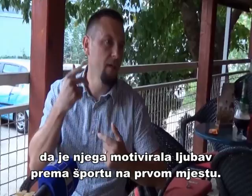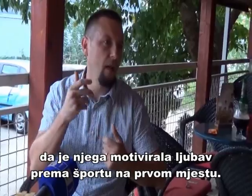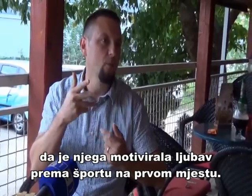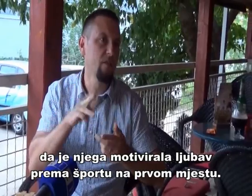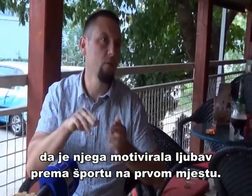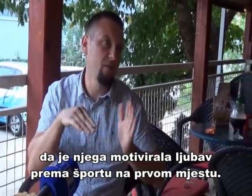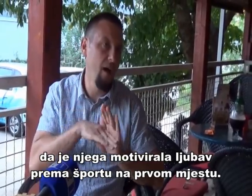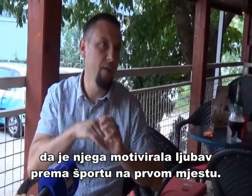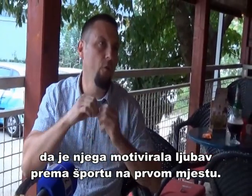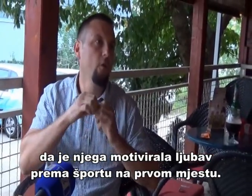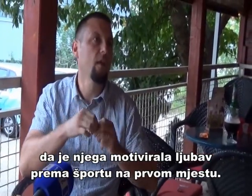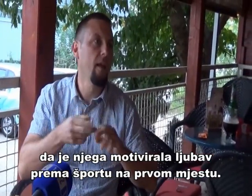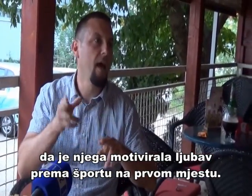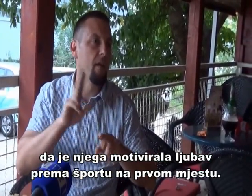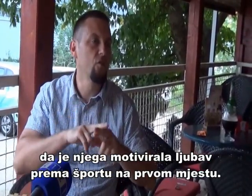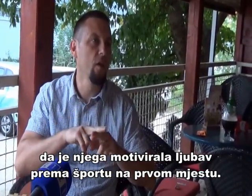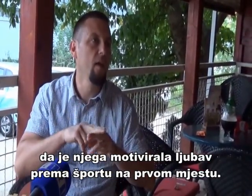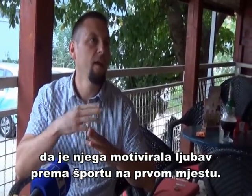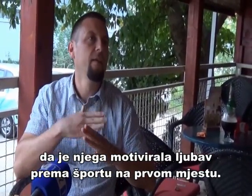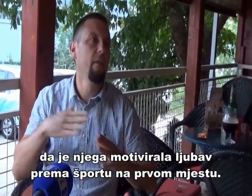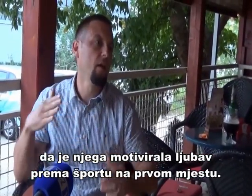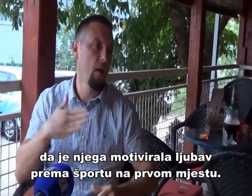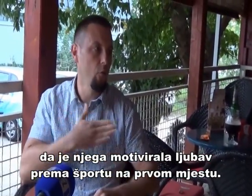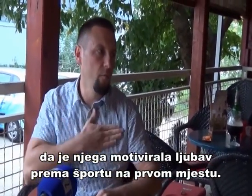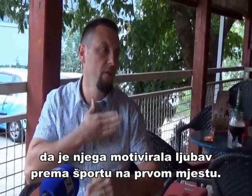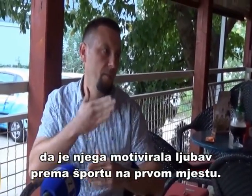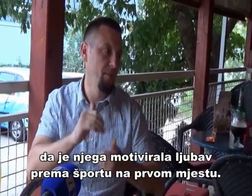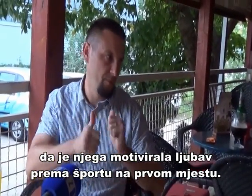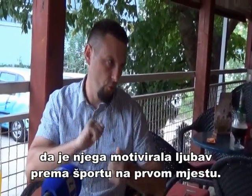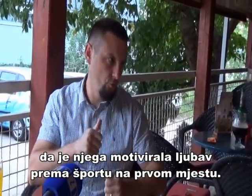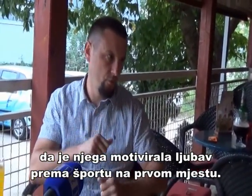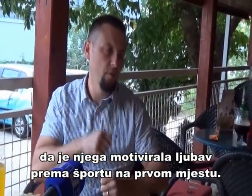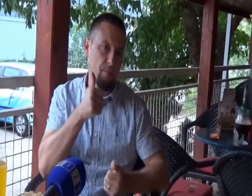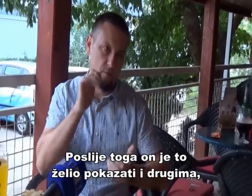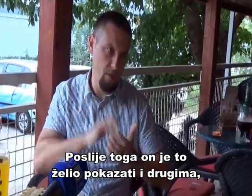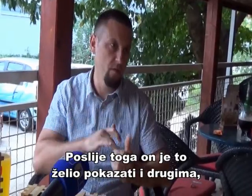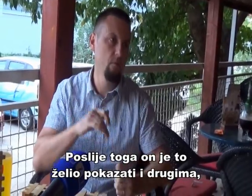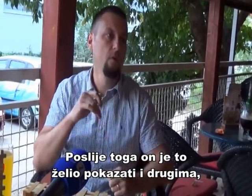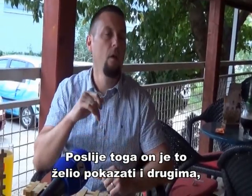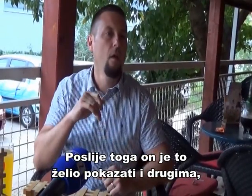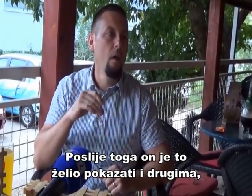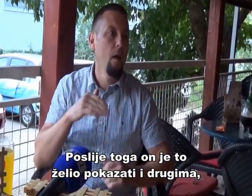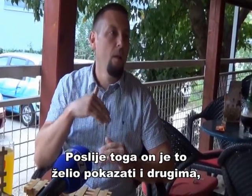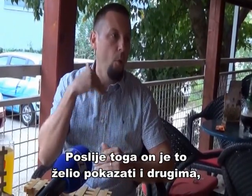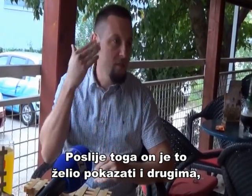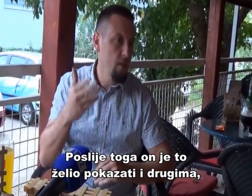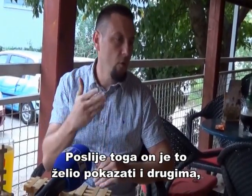motivirala, u stvari vodila najviše velika ljubav prema sportu na prvom mjestu. Poslije toga